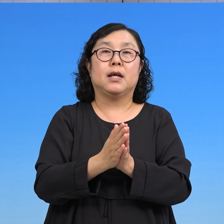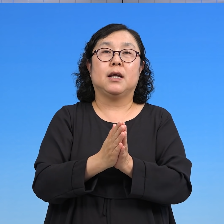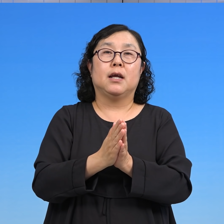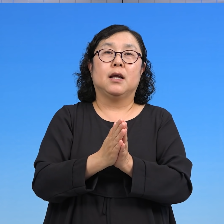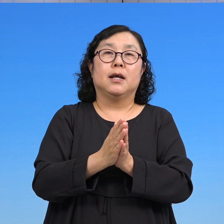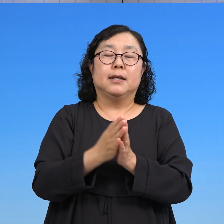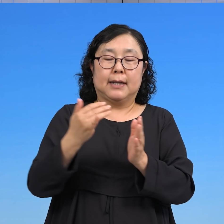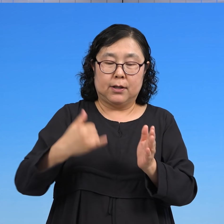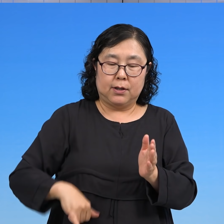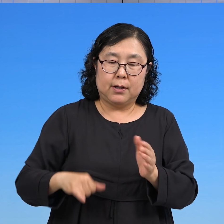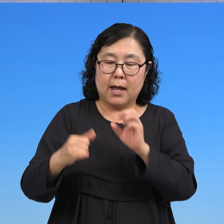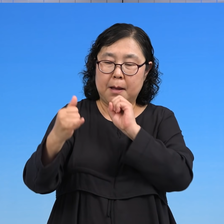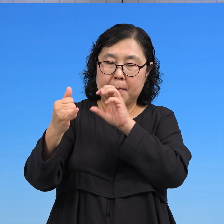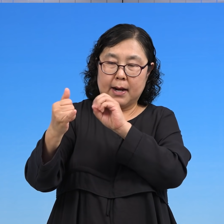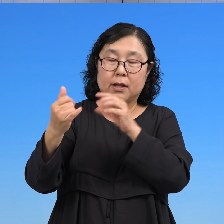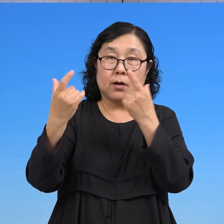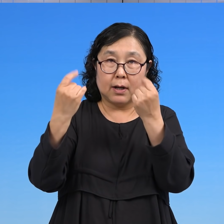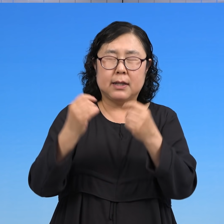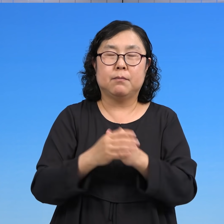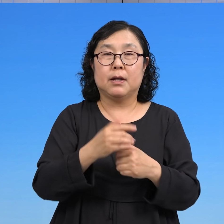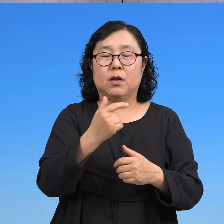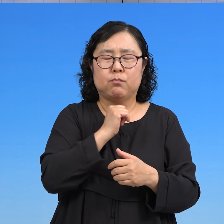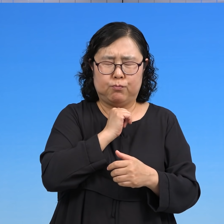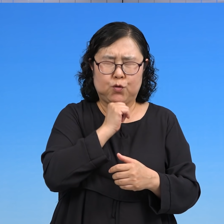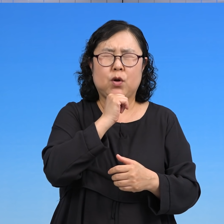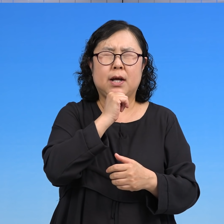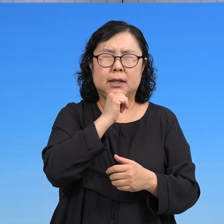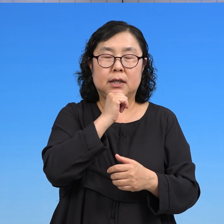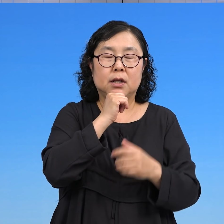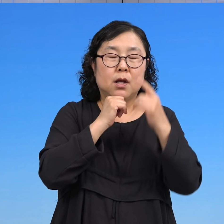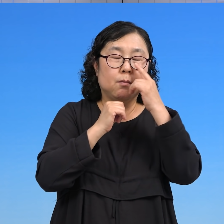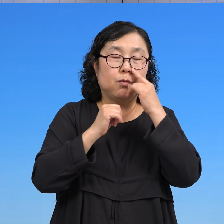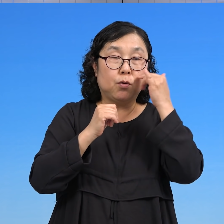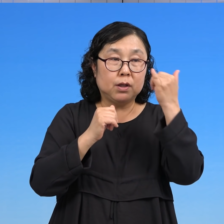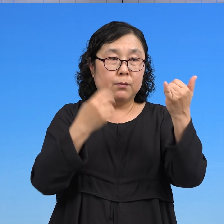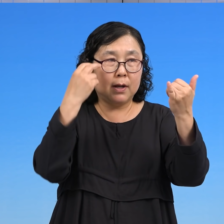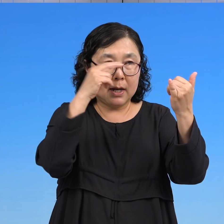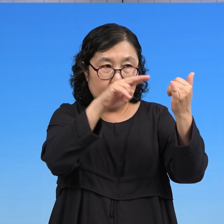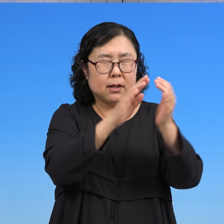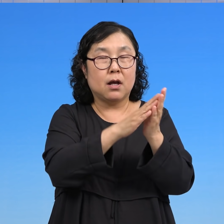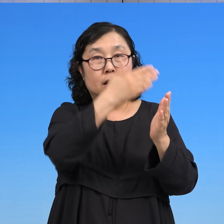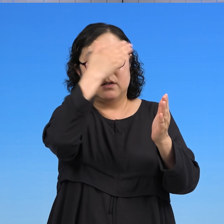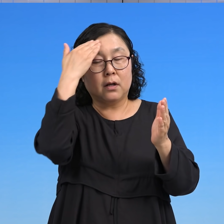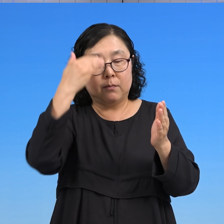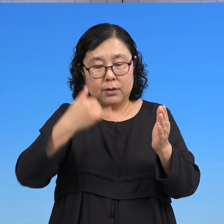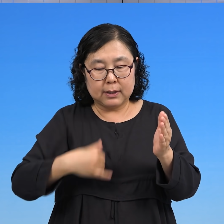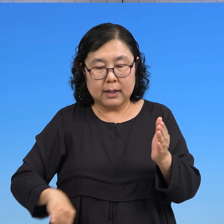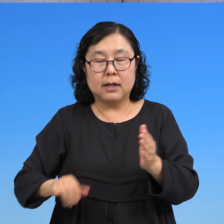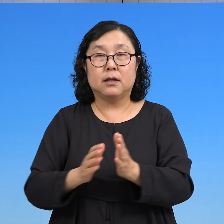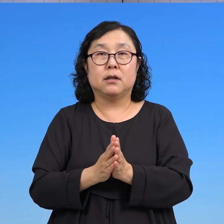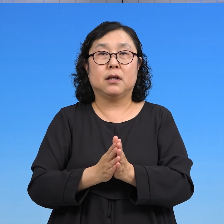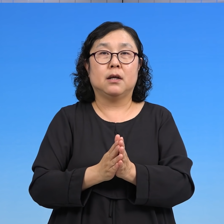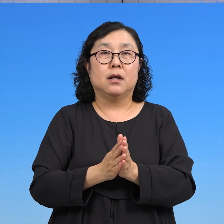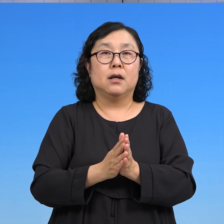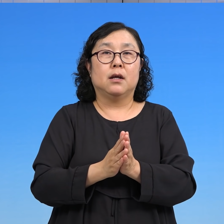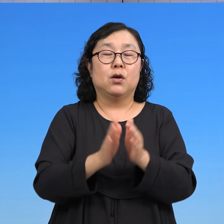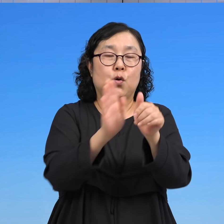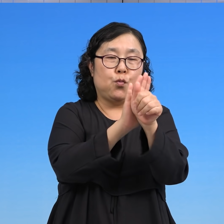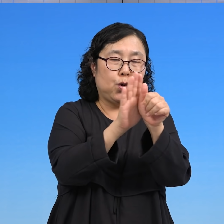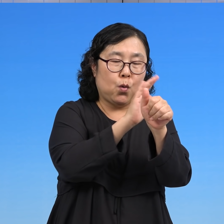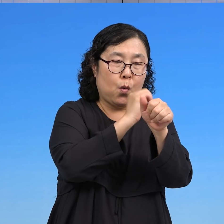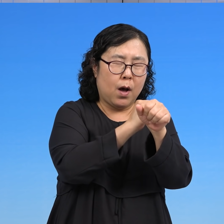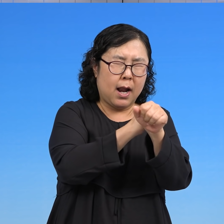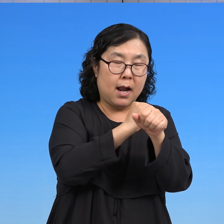너무너무 초라해진 우리 아버지, 어머니, 연로하신 부모님을 향하여 우리 젊은 자녀들이 눈물로 들여야